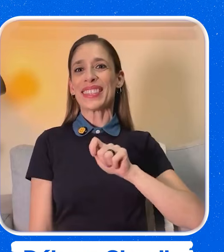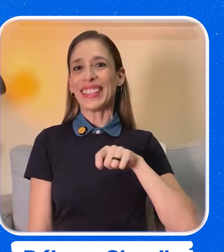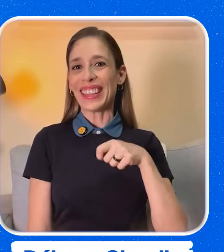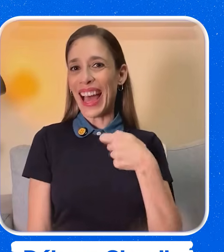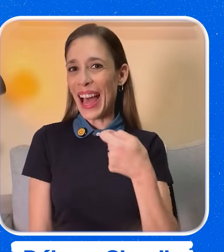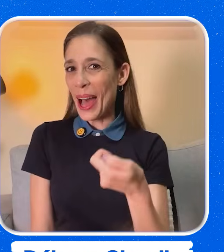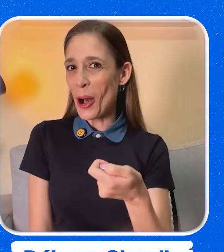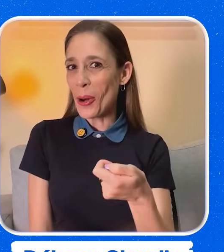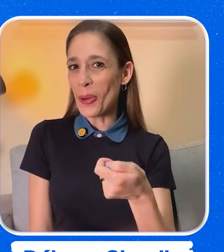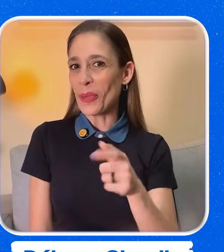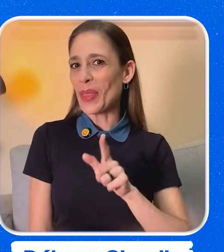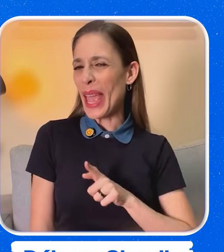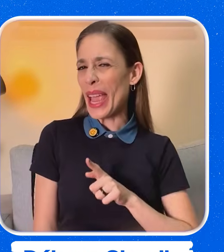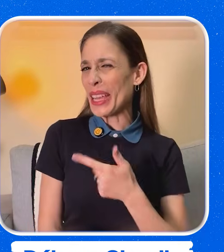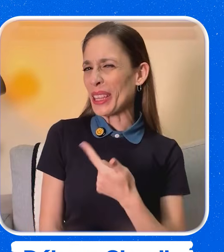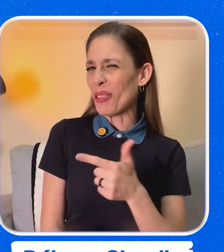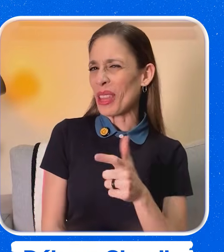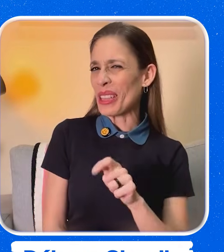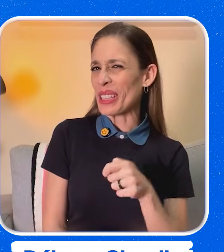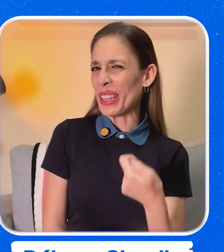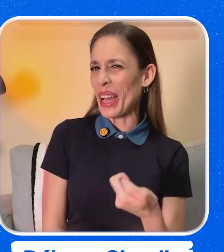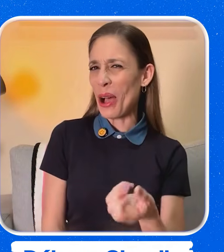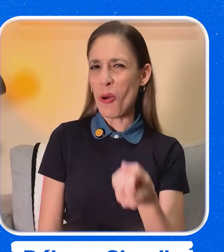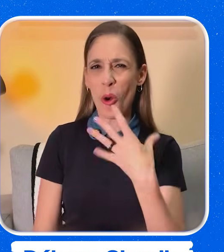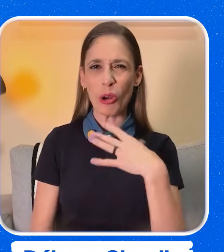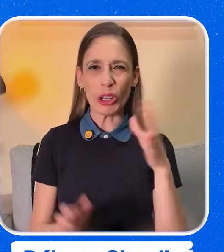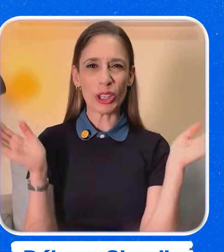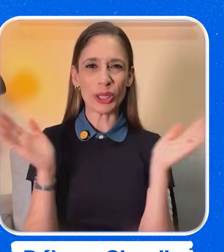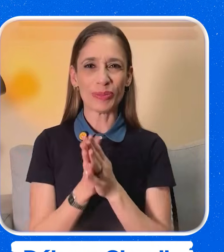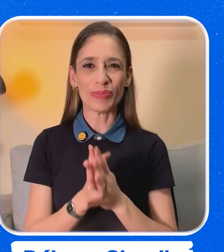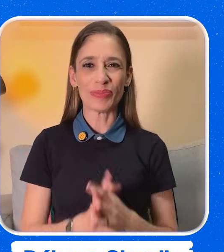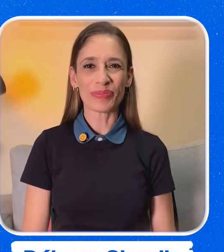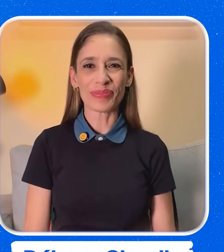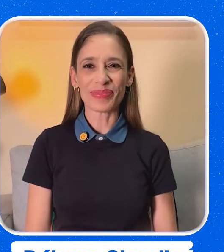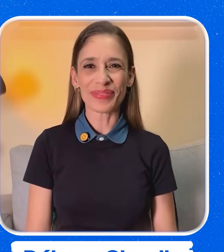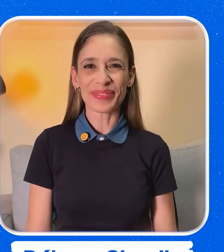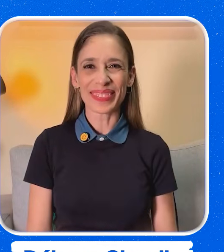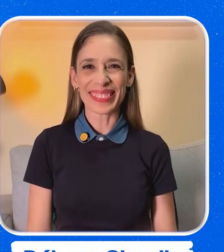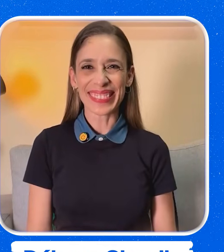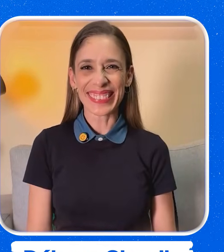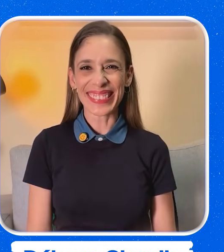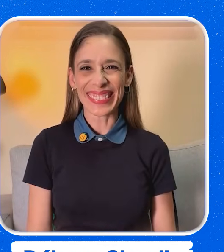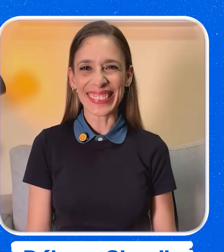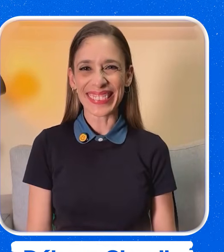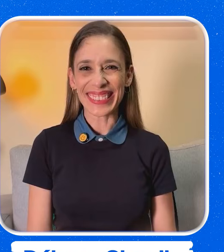nome, sinal, tem, não tem sinal, conte.